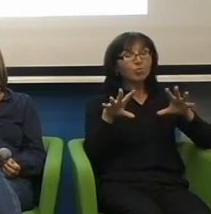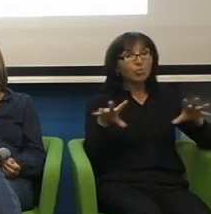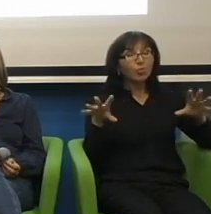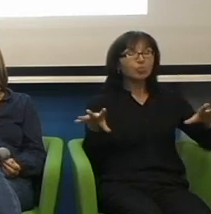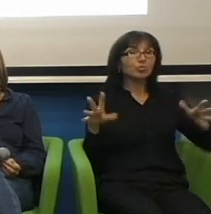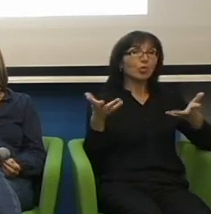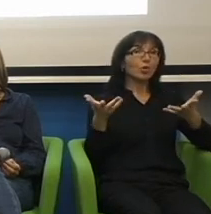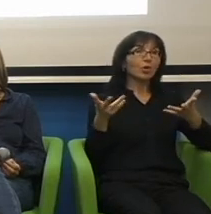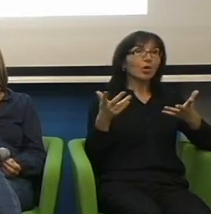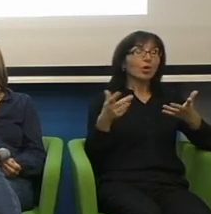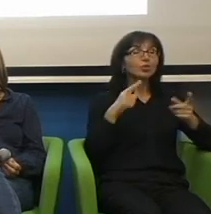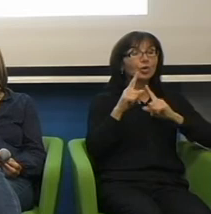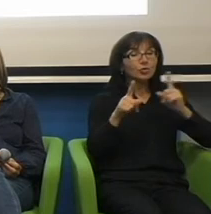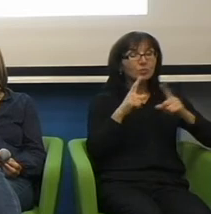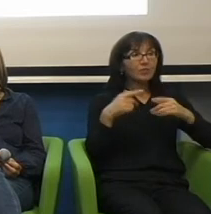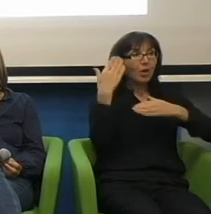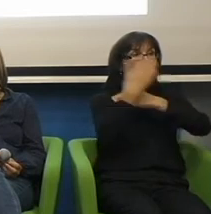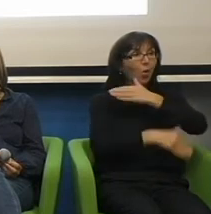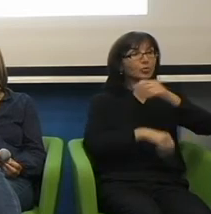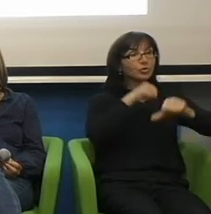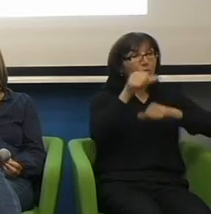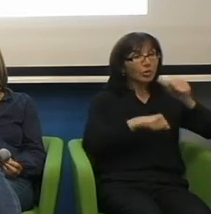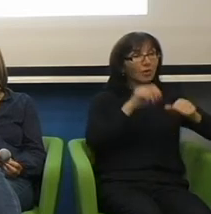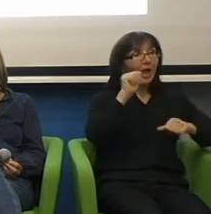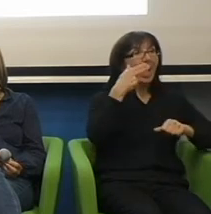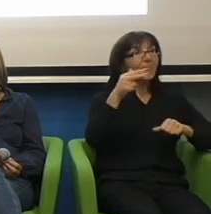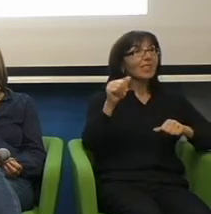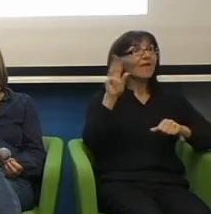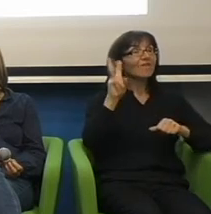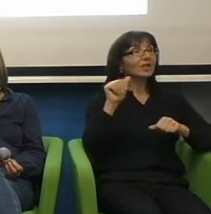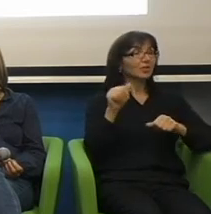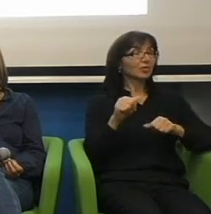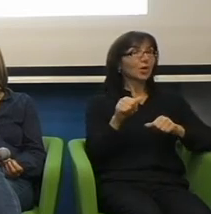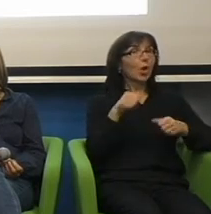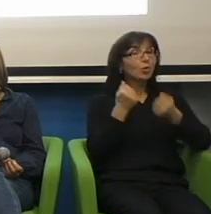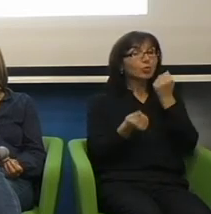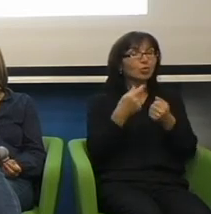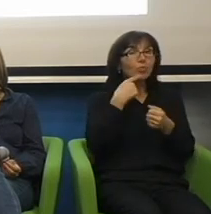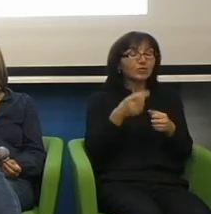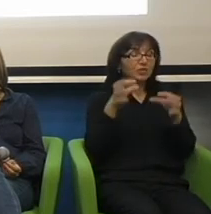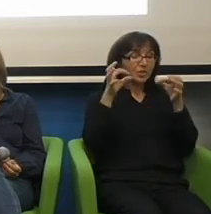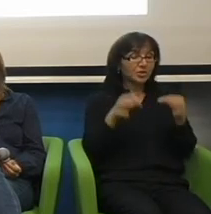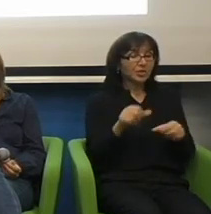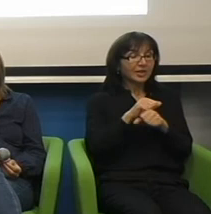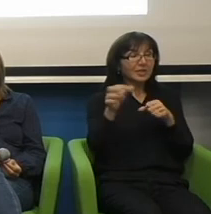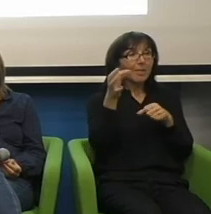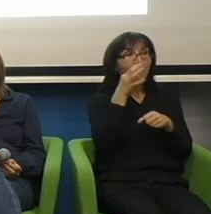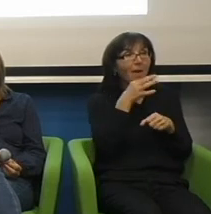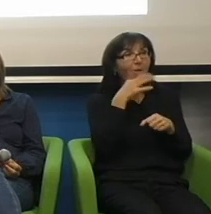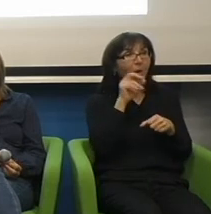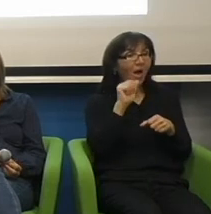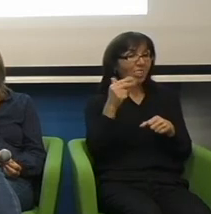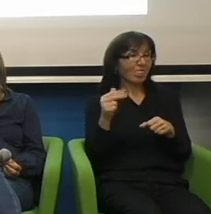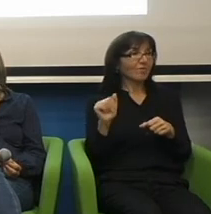Kończy się właśnie rok Anny Walentynowicz. Trudno powiedzieć, że Anny Walentynowicz jest mało dzisiaj. Owszem, zgodzę się z panią, że był